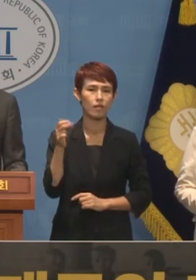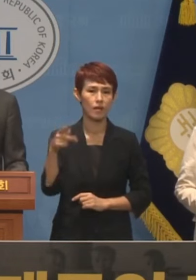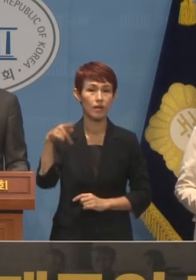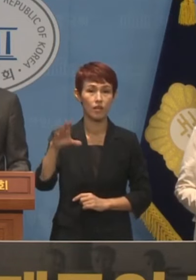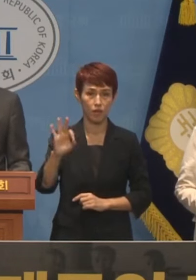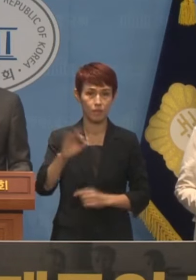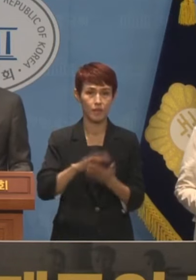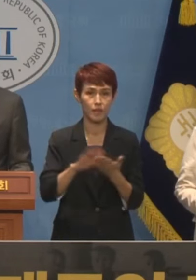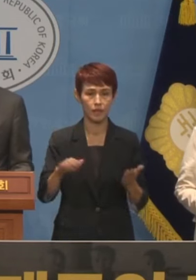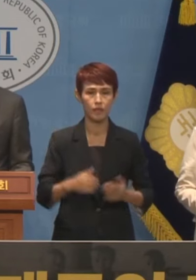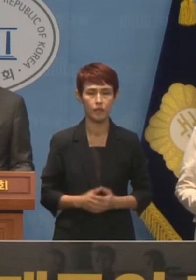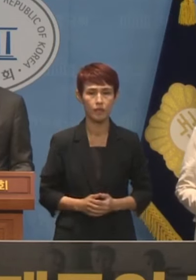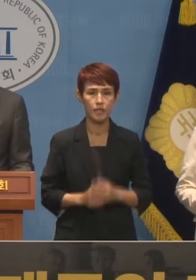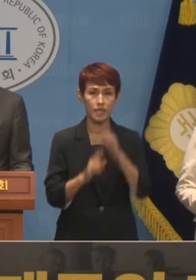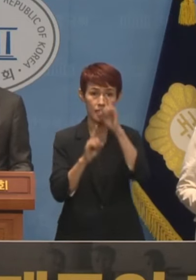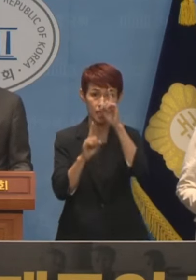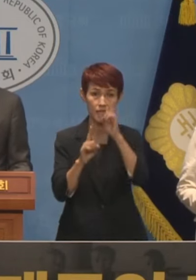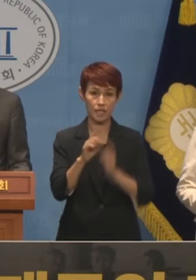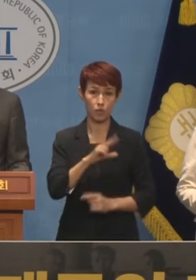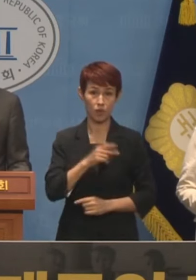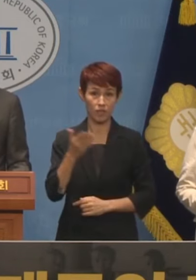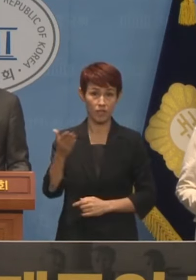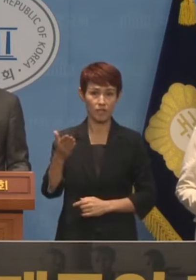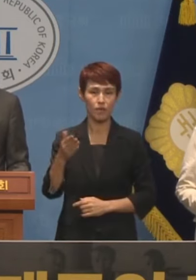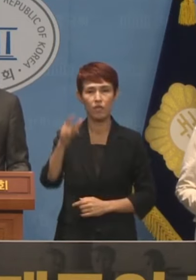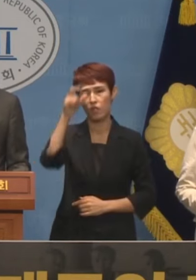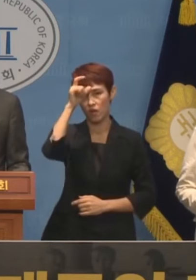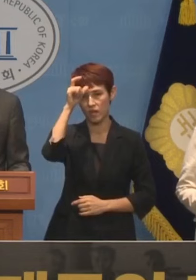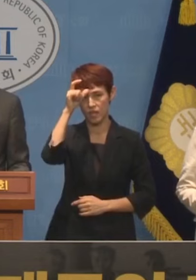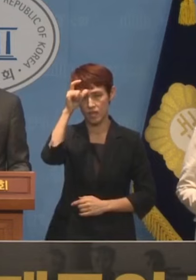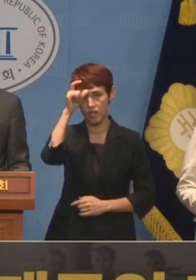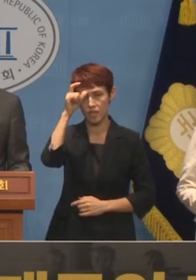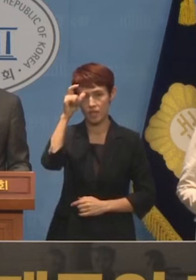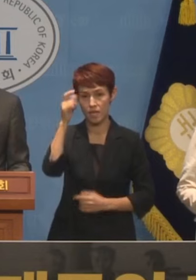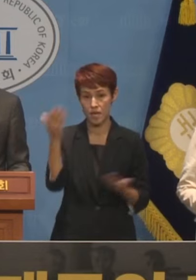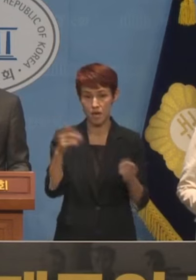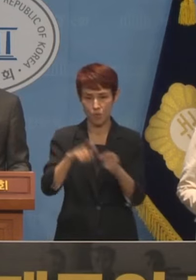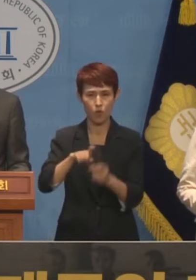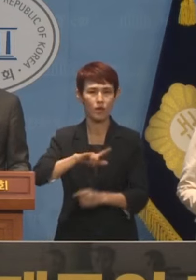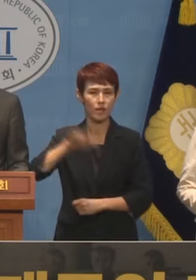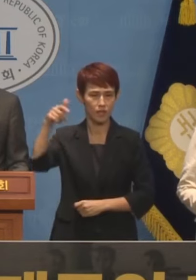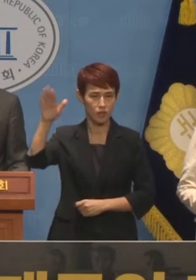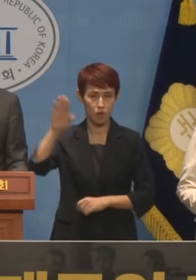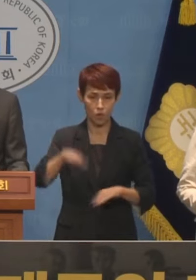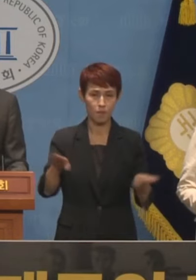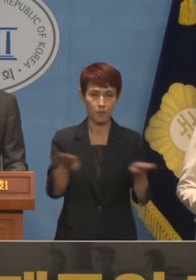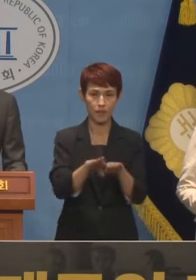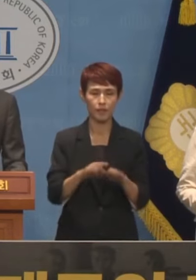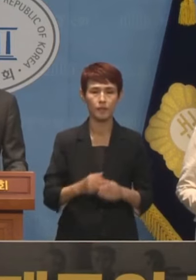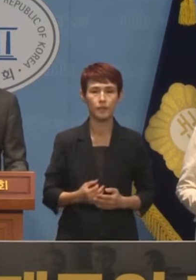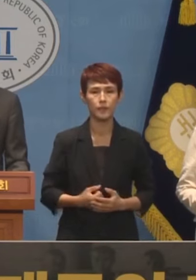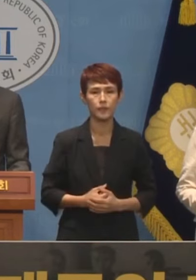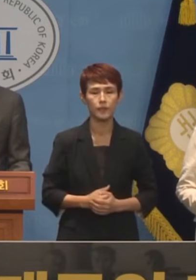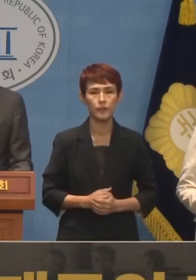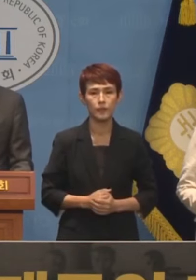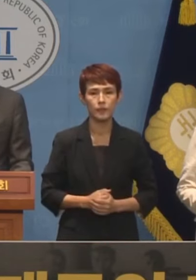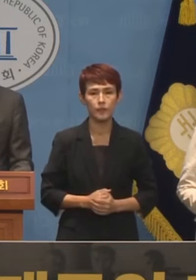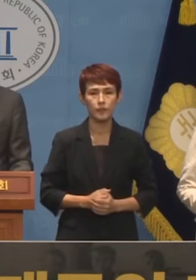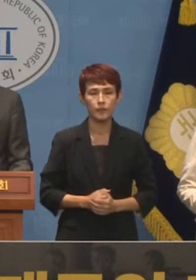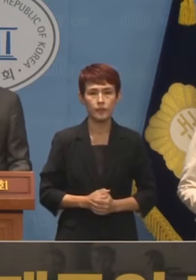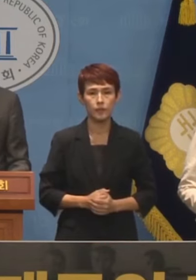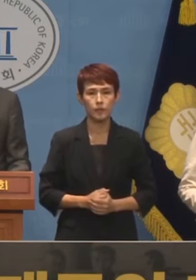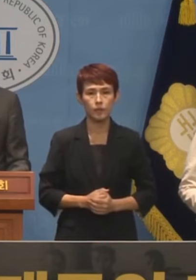아 이재강 의원님은 지금 터키 출장을 가셔 트레키 출장을 가셔서 참석하지 못했습니다로